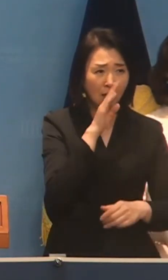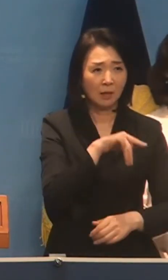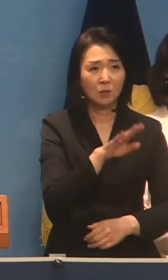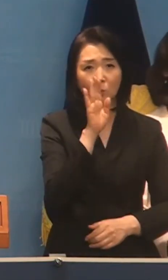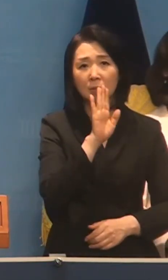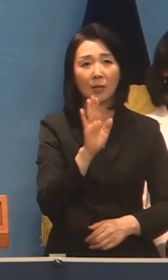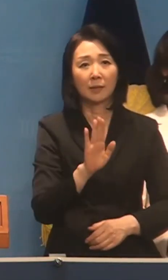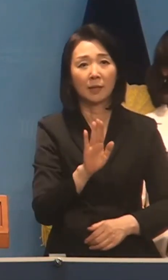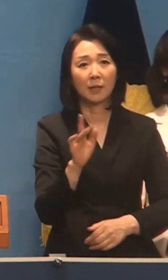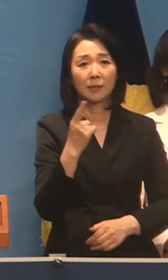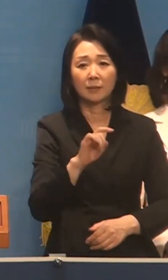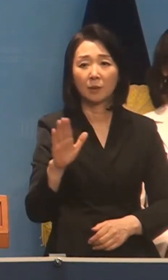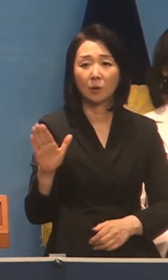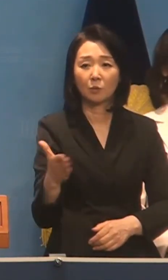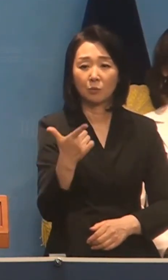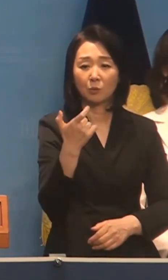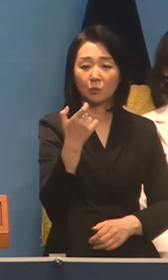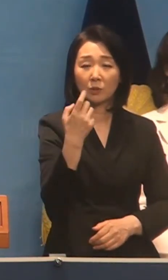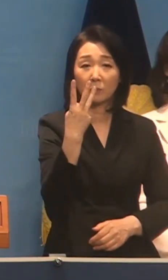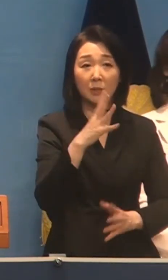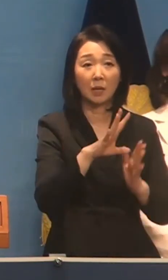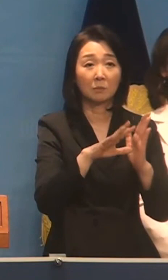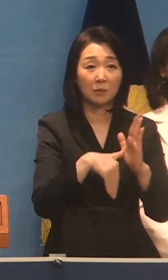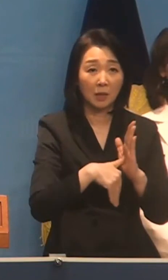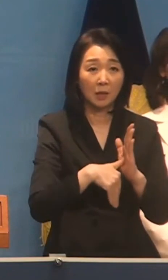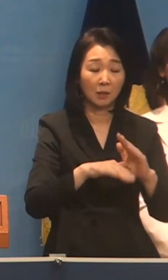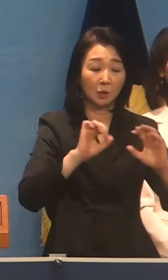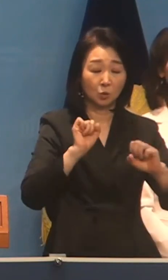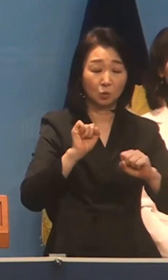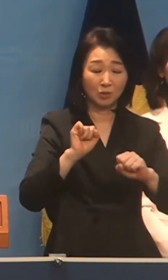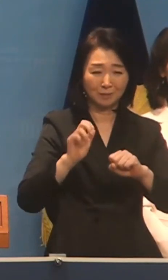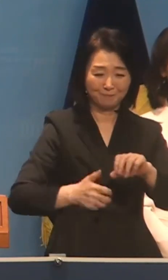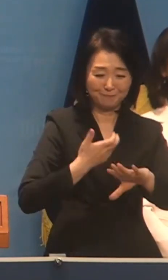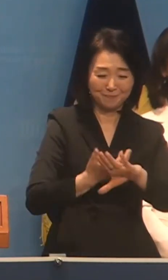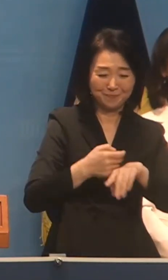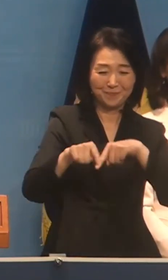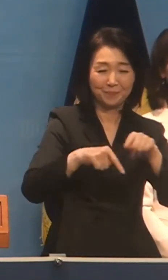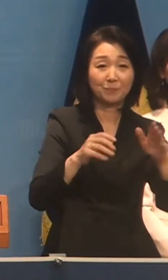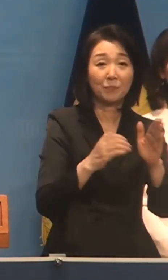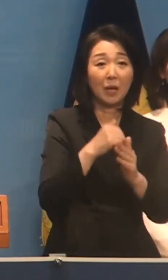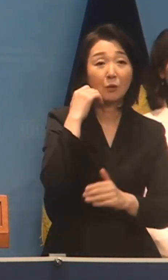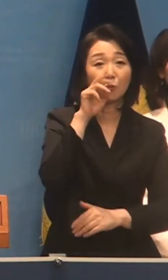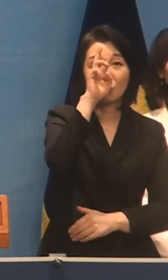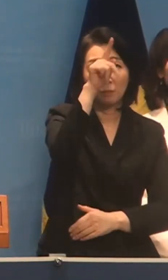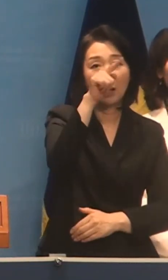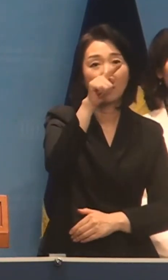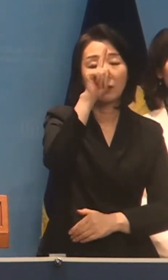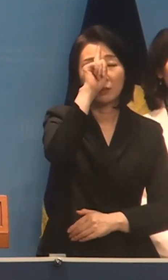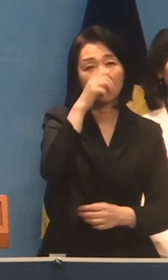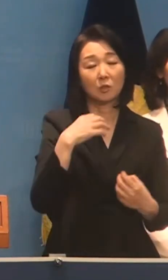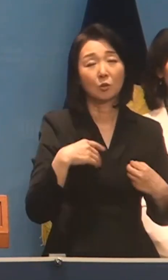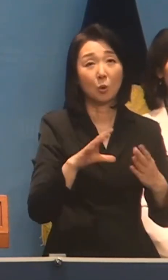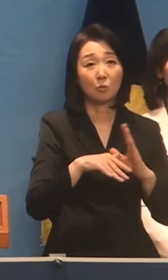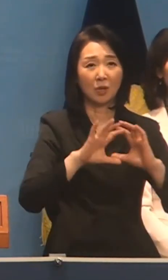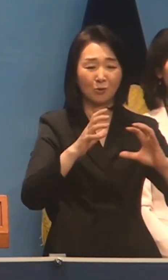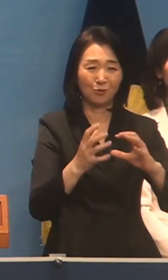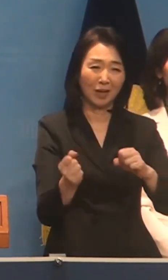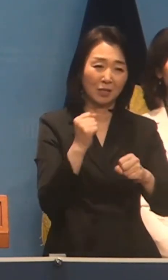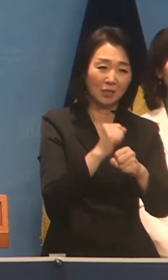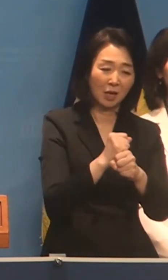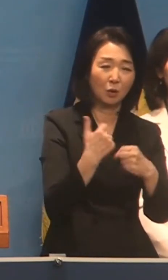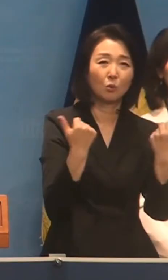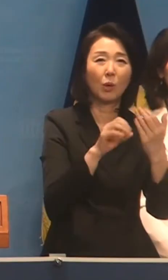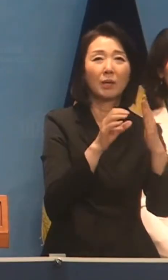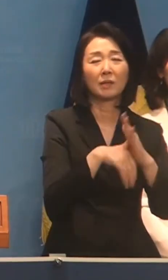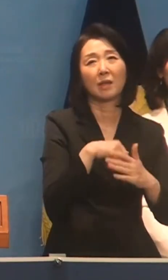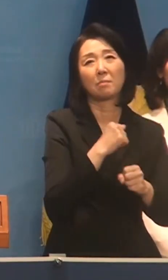상황은 1963년 군사 쿠데타로 집권한 박정희 정부의 국가재건회의에서